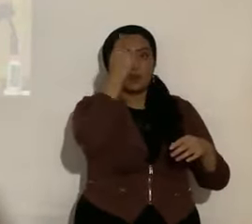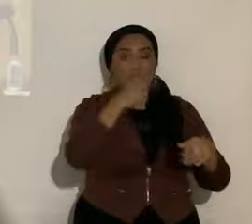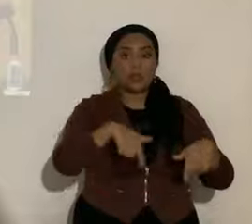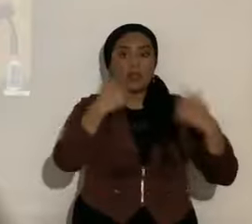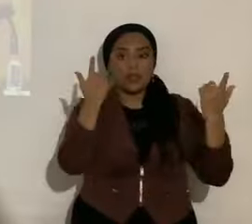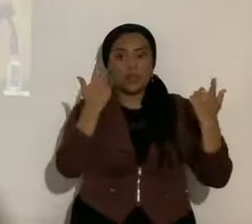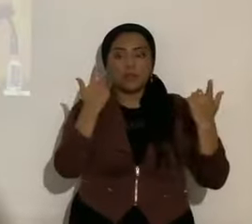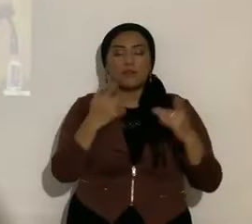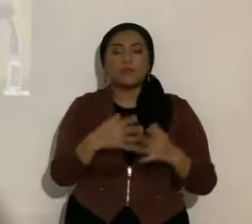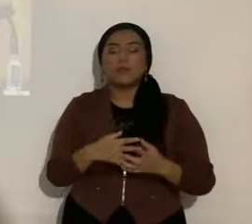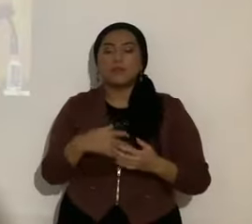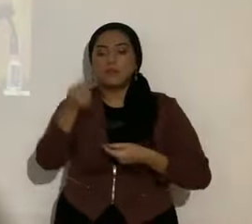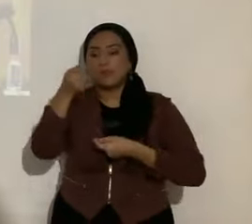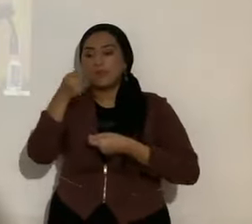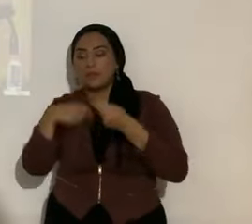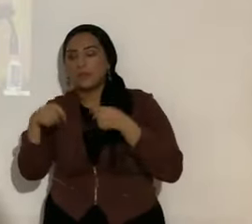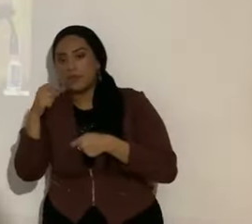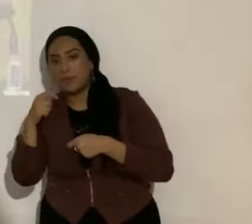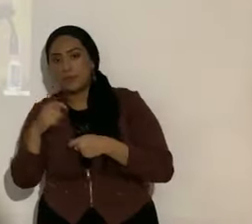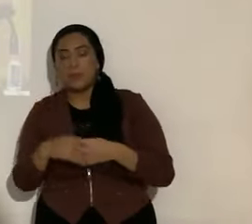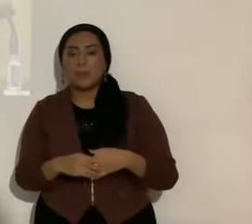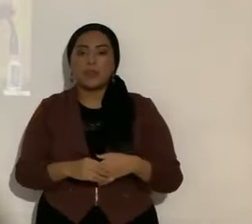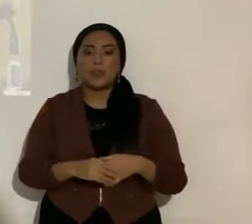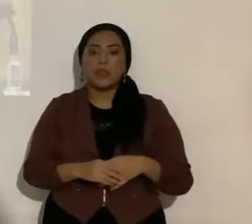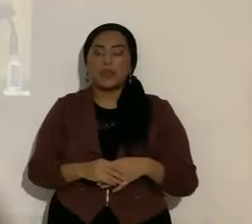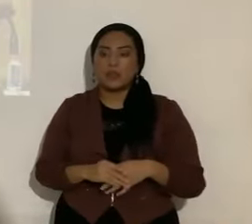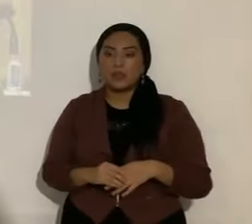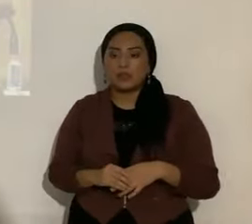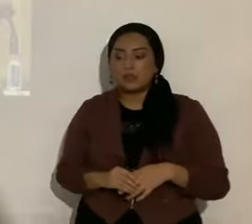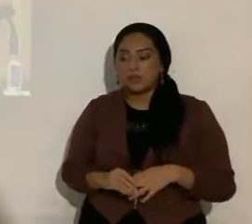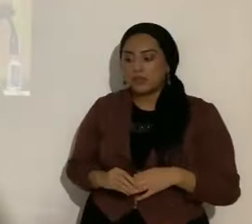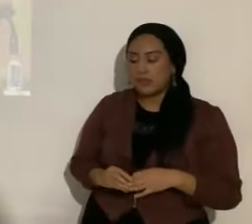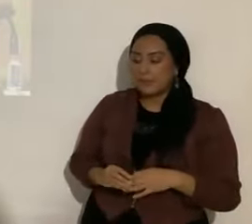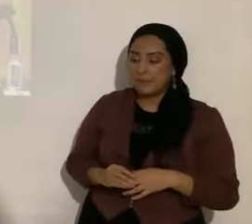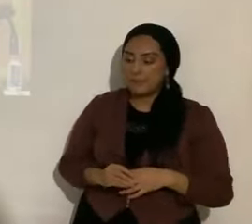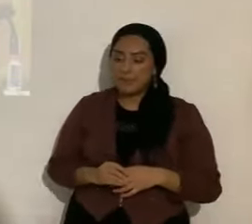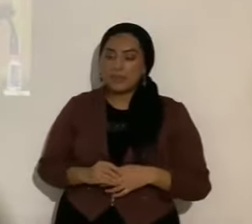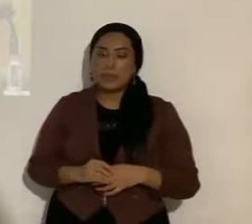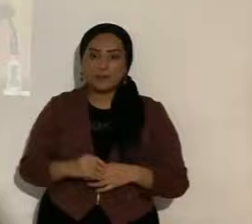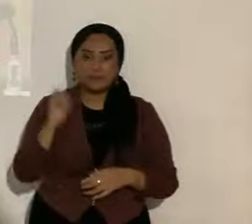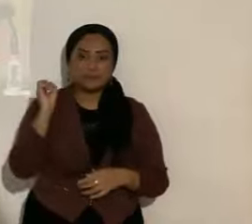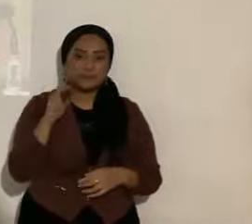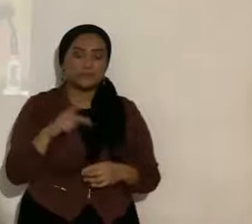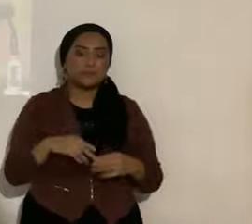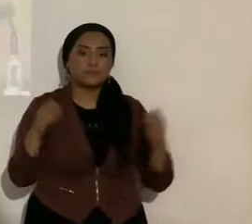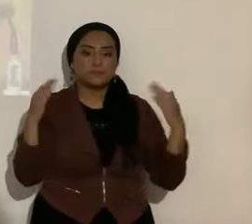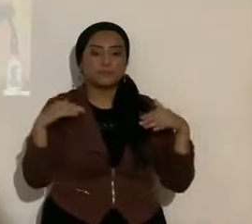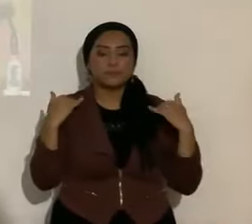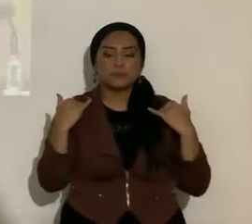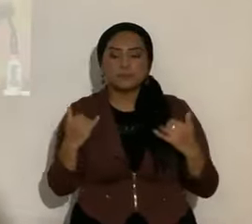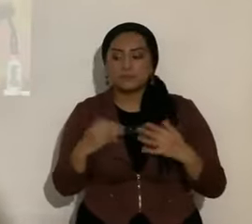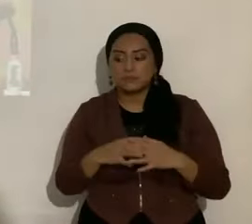cielo, ¿sí? Entonces ya entraría en funciones Eliseo. ¿De acuerdo? Ahora,